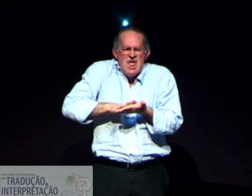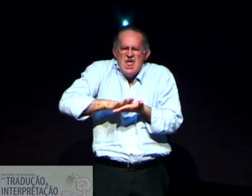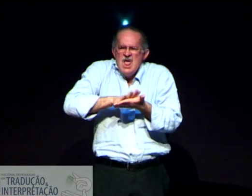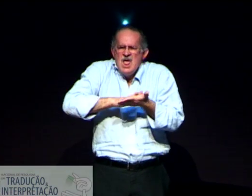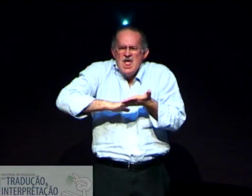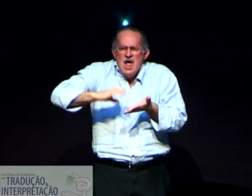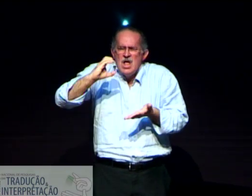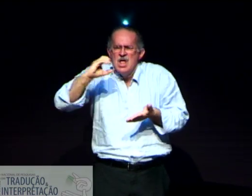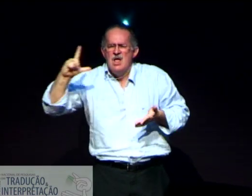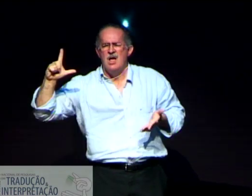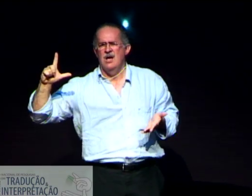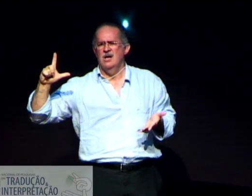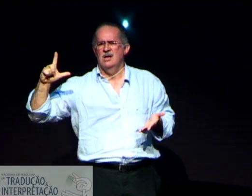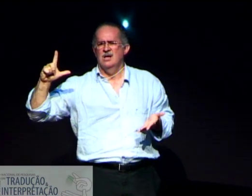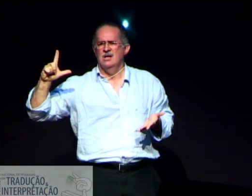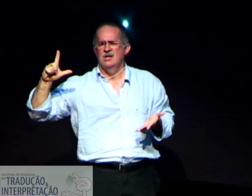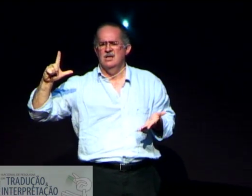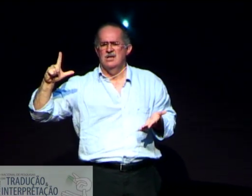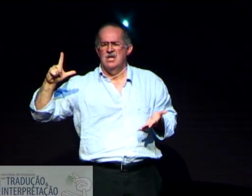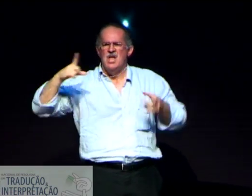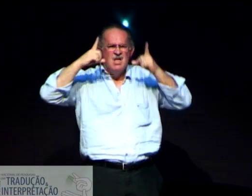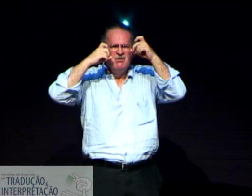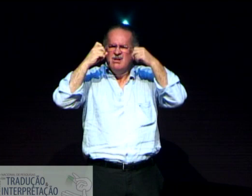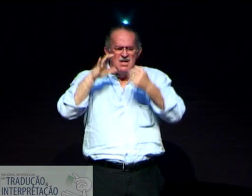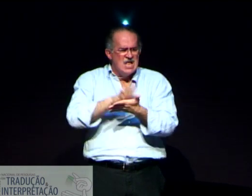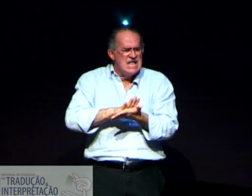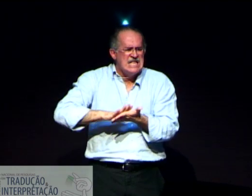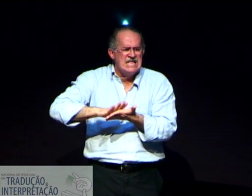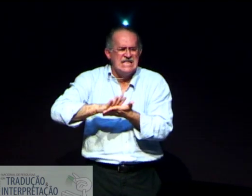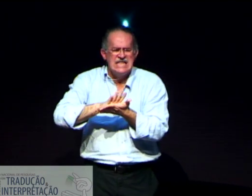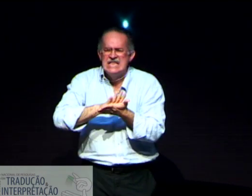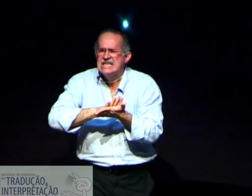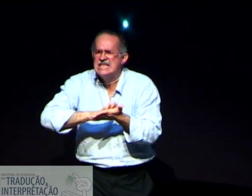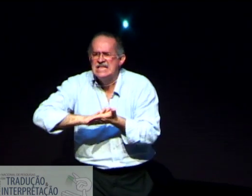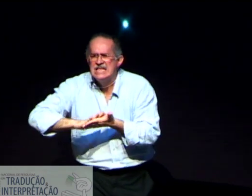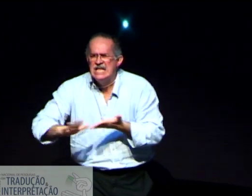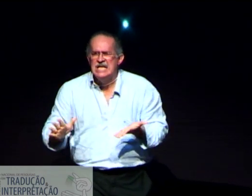Eles não utilizam classificadores nem expressões faciais.